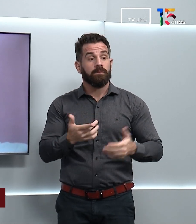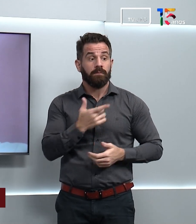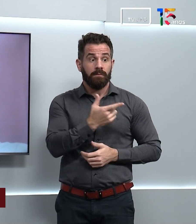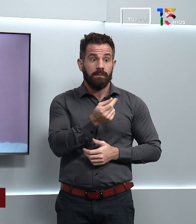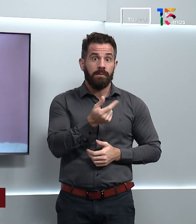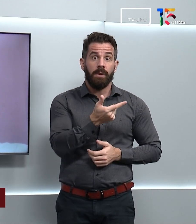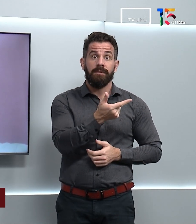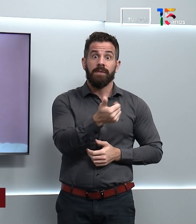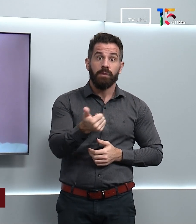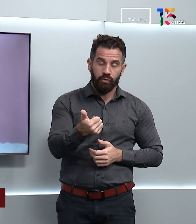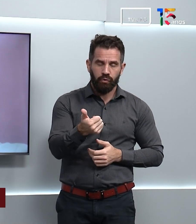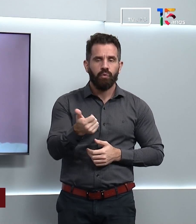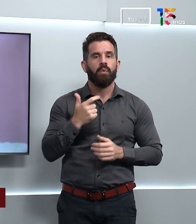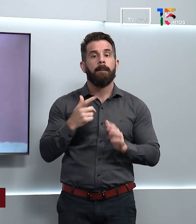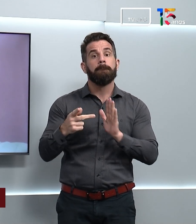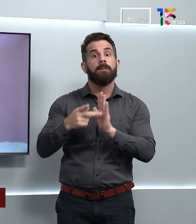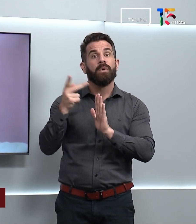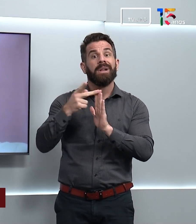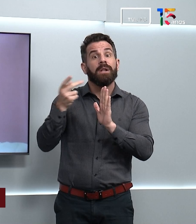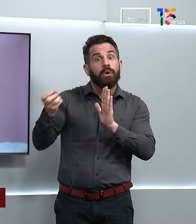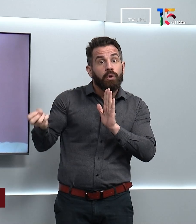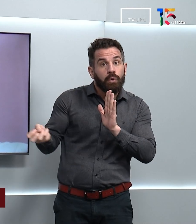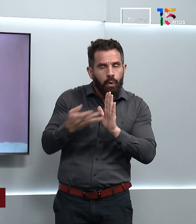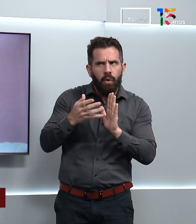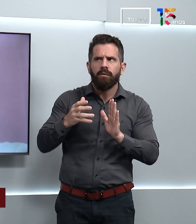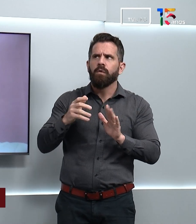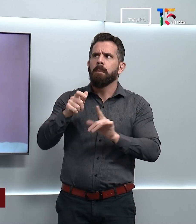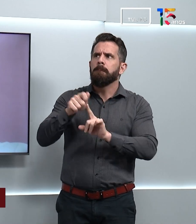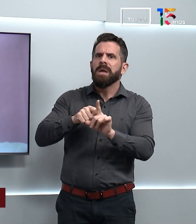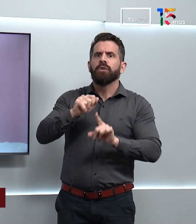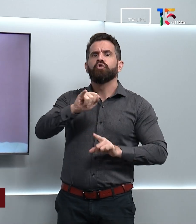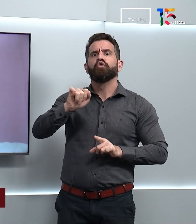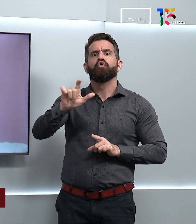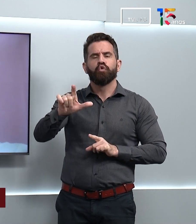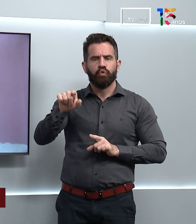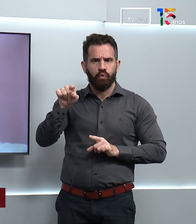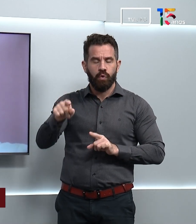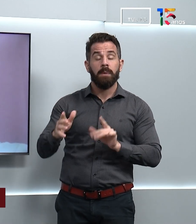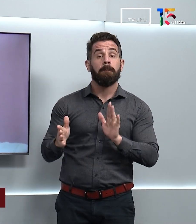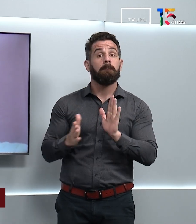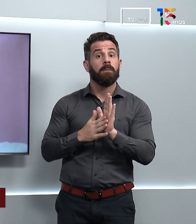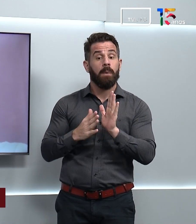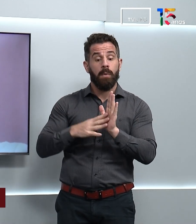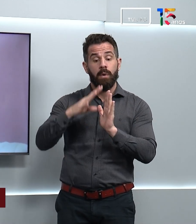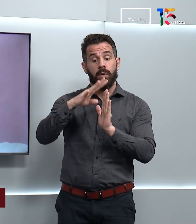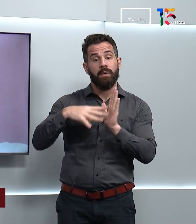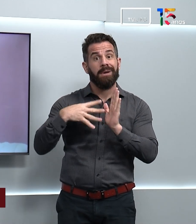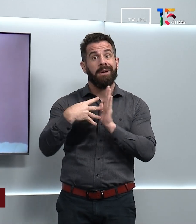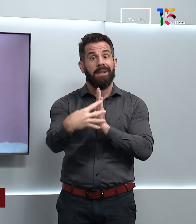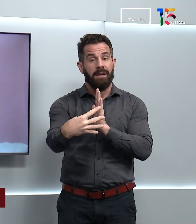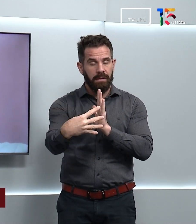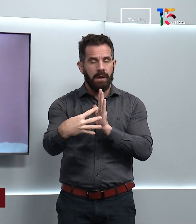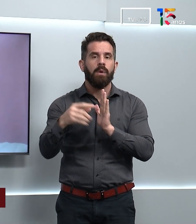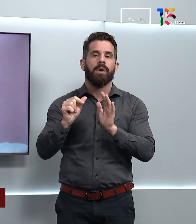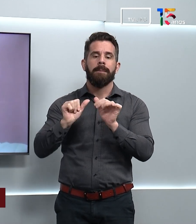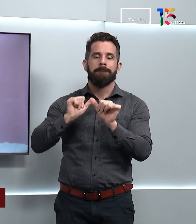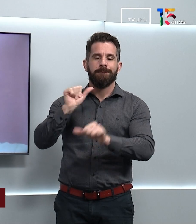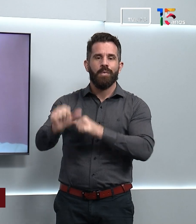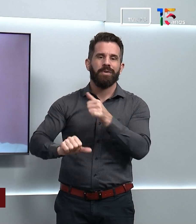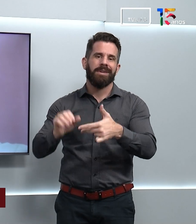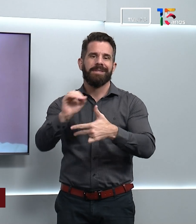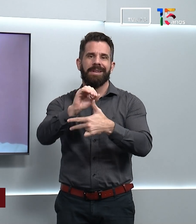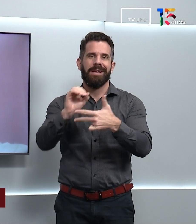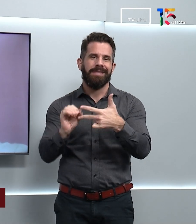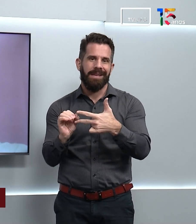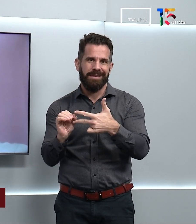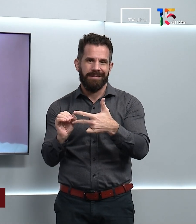2021, sai uma portaria de julho propondo um calendário para alteração do Enem. Então, você